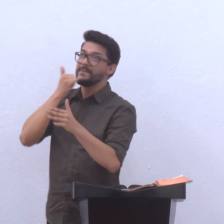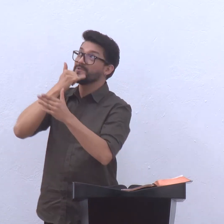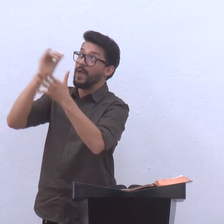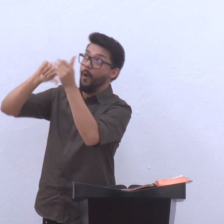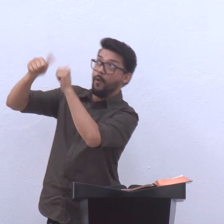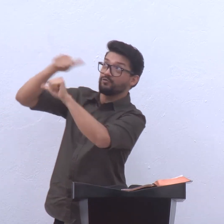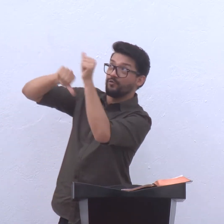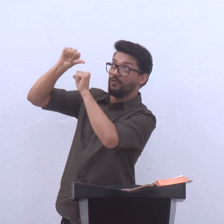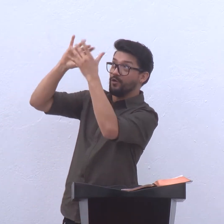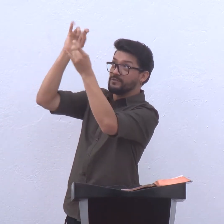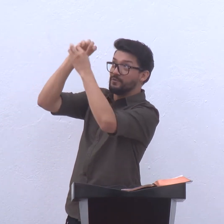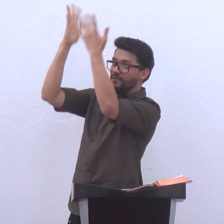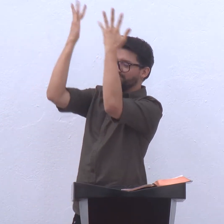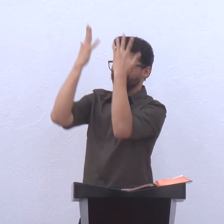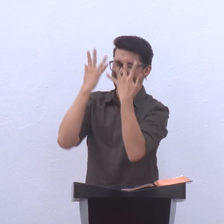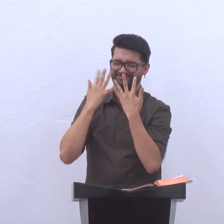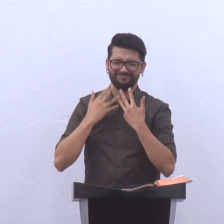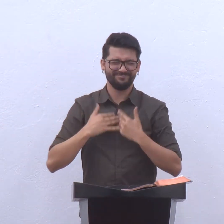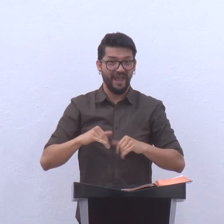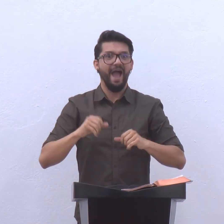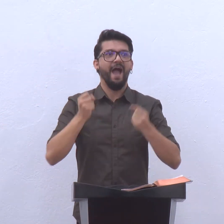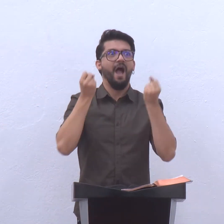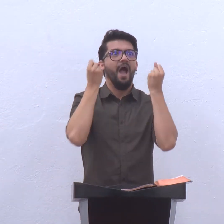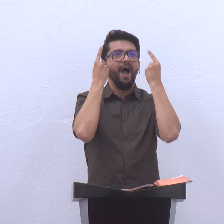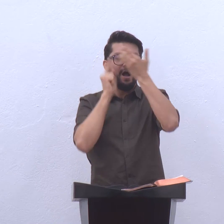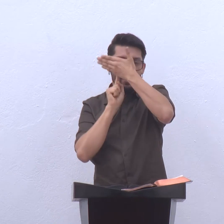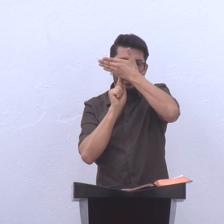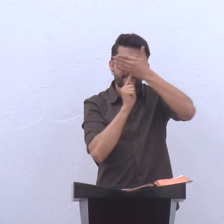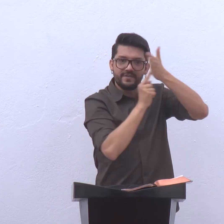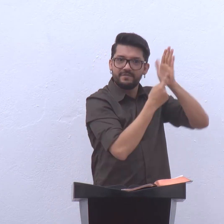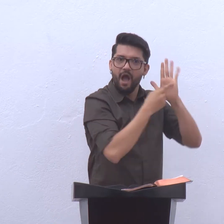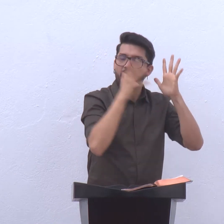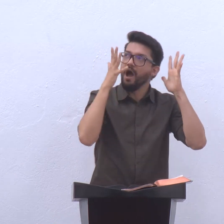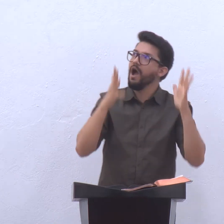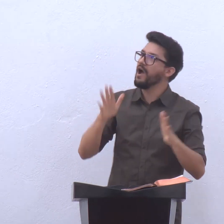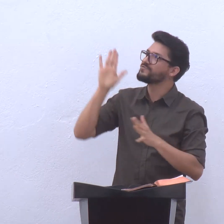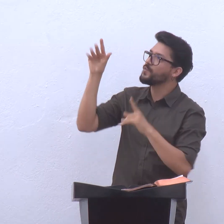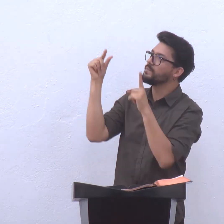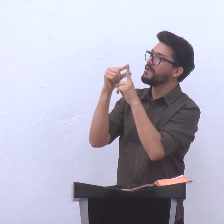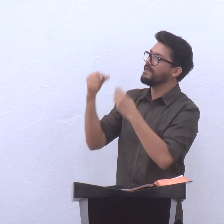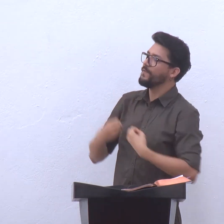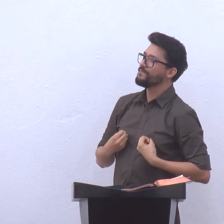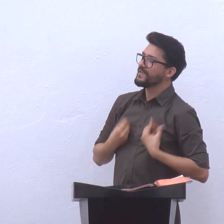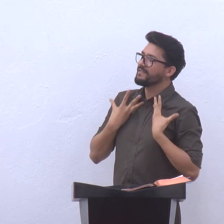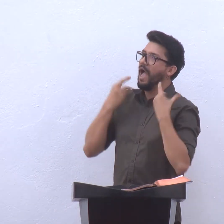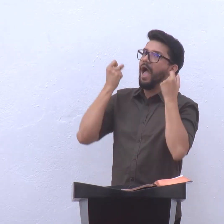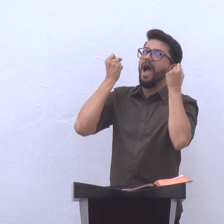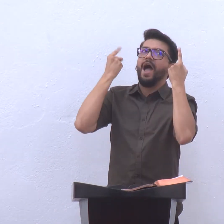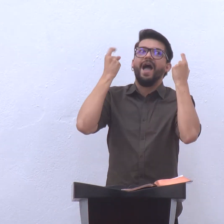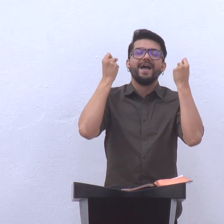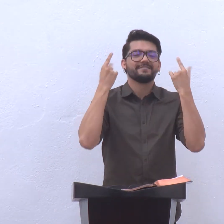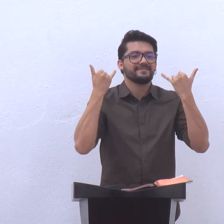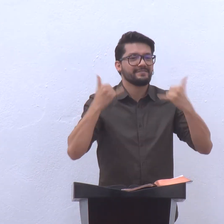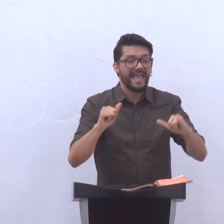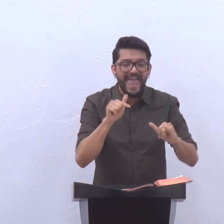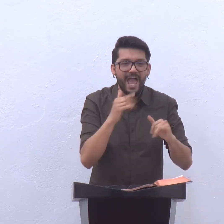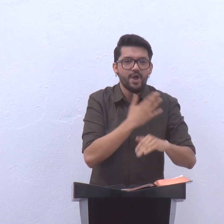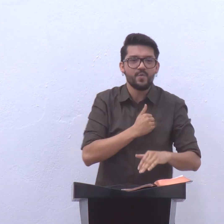en gloria y se sentara en la diestra de Dios Padre. Allí vendría el Espíritu sobre nosotros y comprenderíamos que Él era